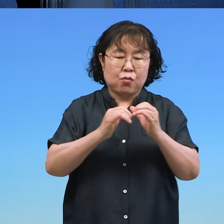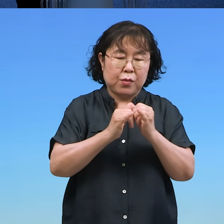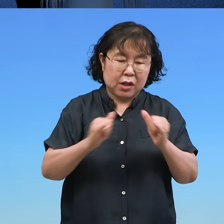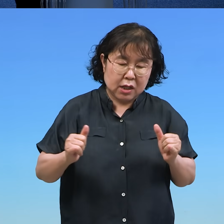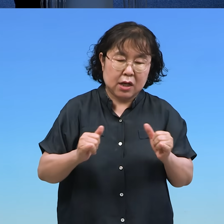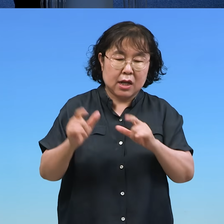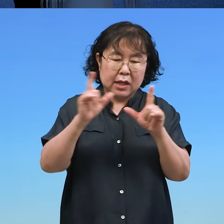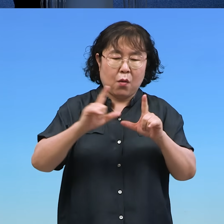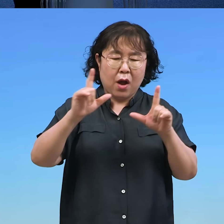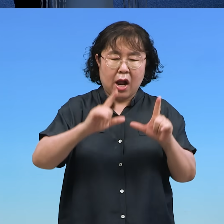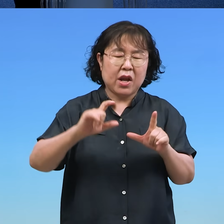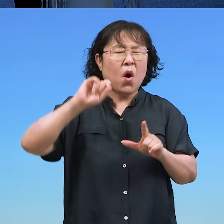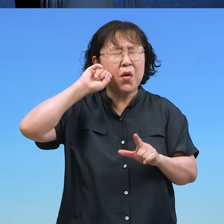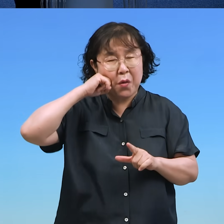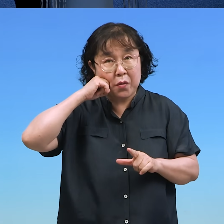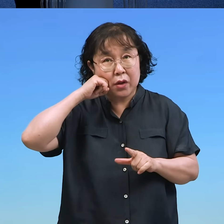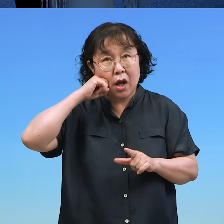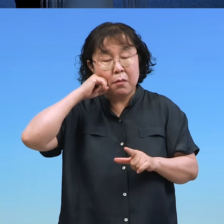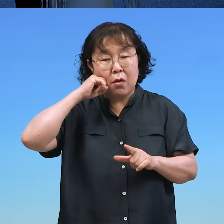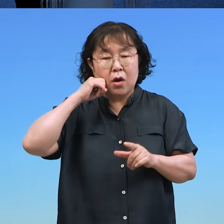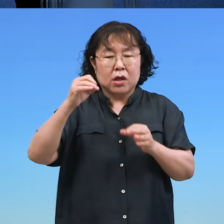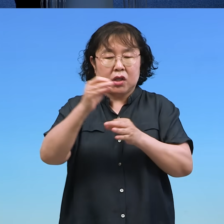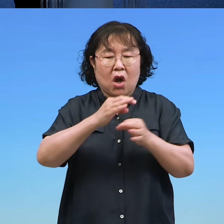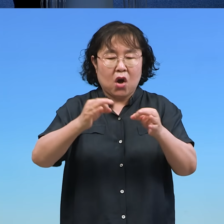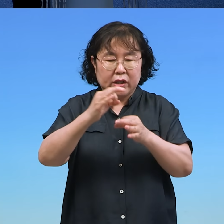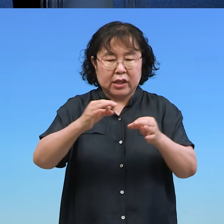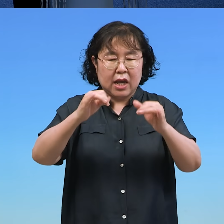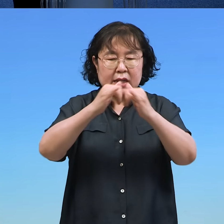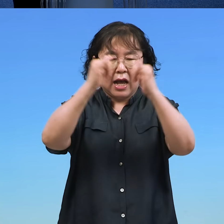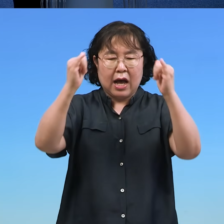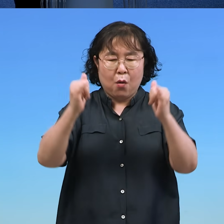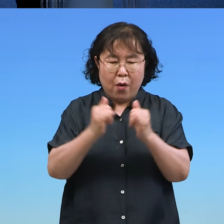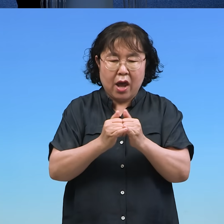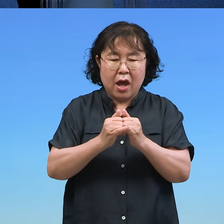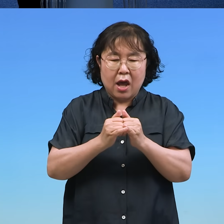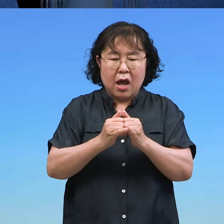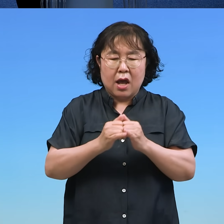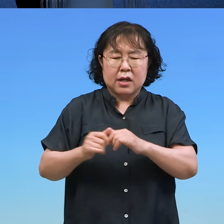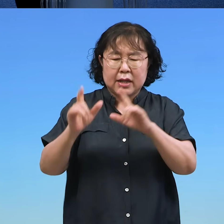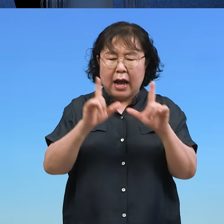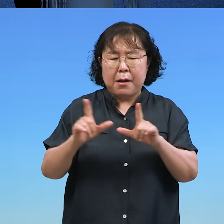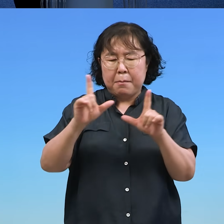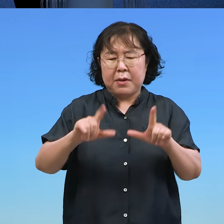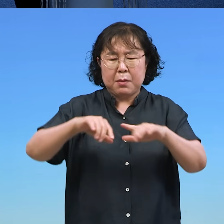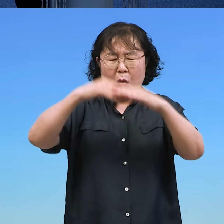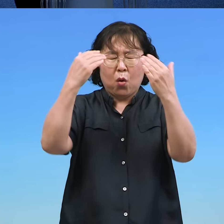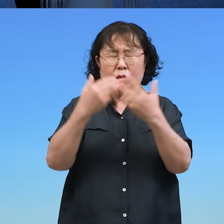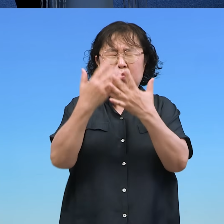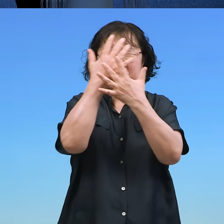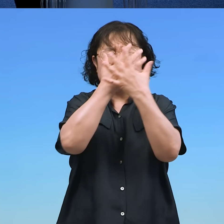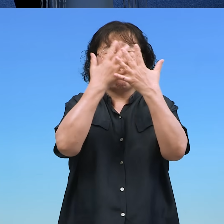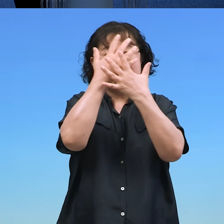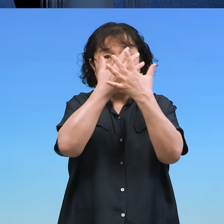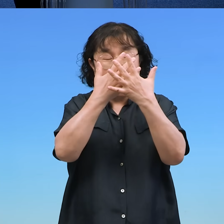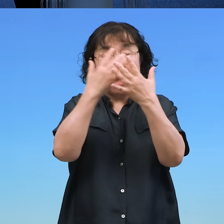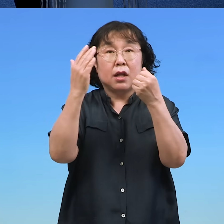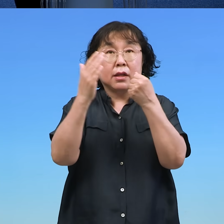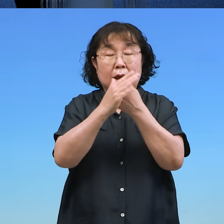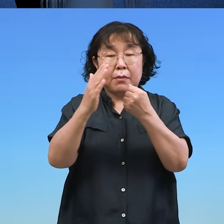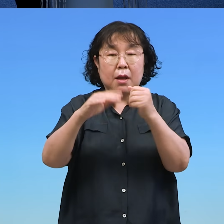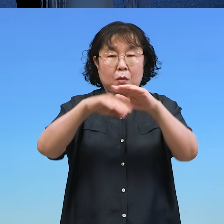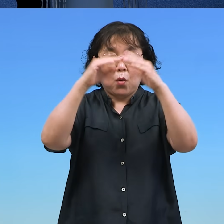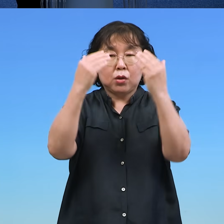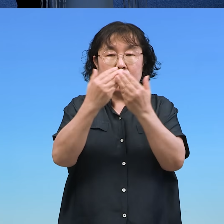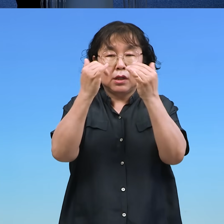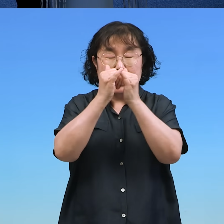생활을 위협한다. 경제, 사회, 민생 모두가 불투명하다. 이런 시대적 상황 속에서